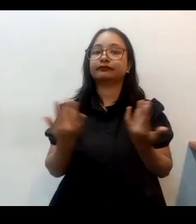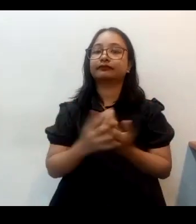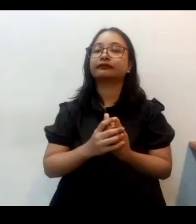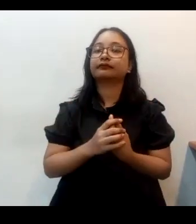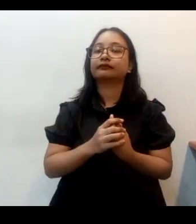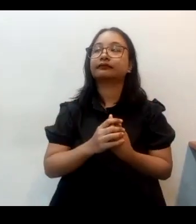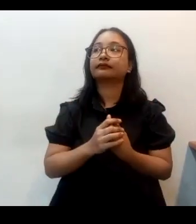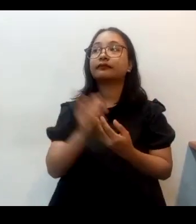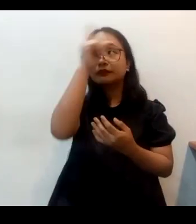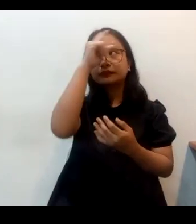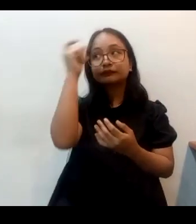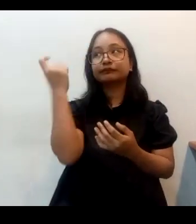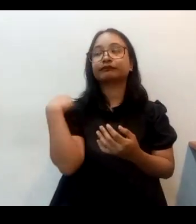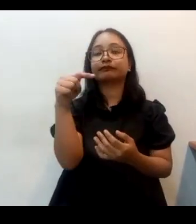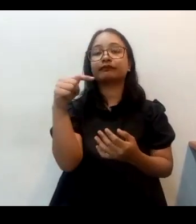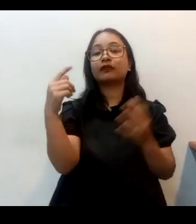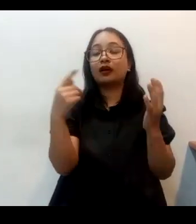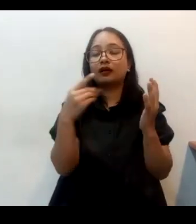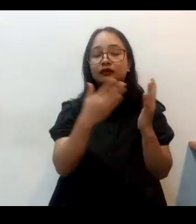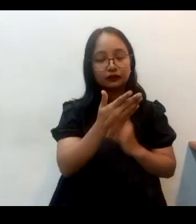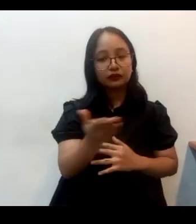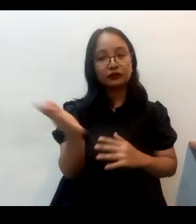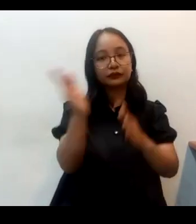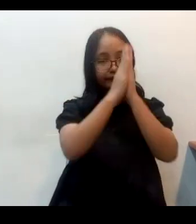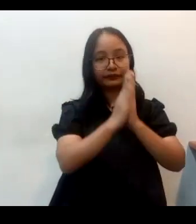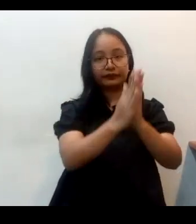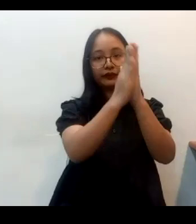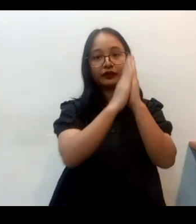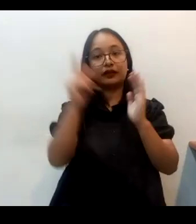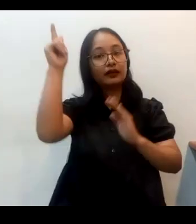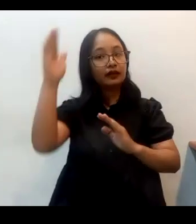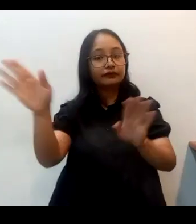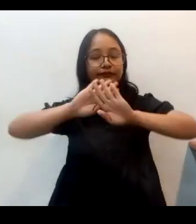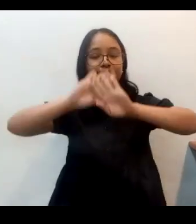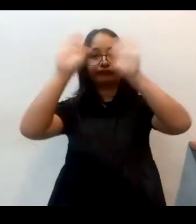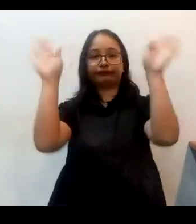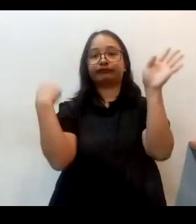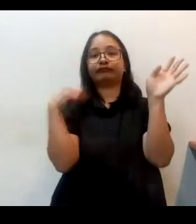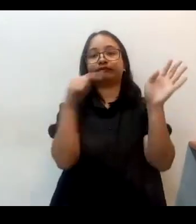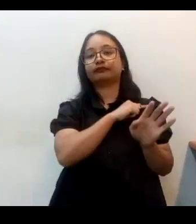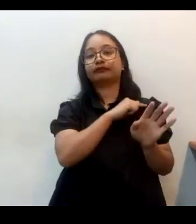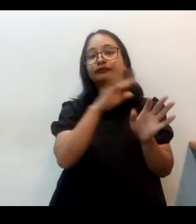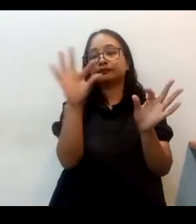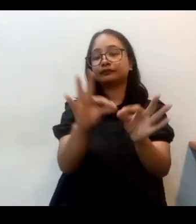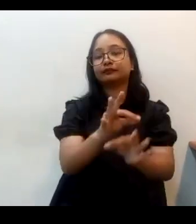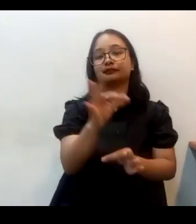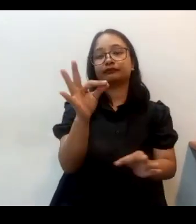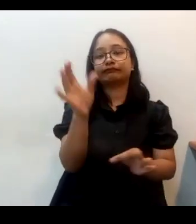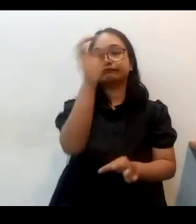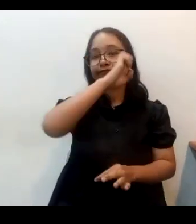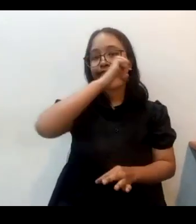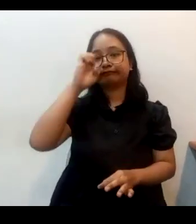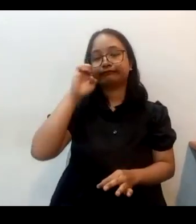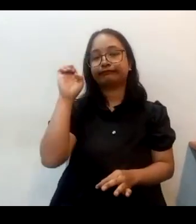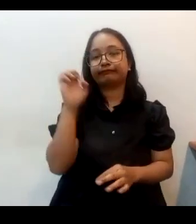Because through the prayer, God enlightened our spiritual eyes. Dahil sa pamagitan po ng panalangin, binibigyan po ng liwanag ng Diyos yung ating